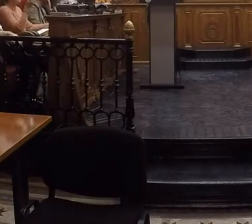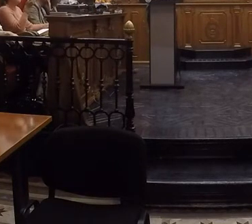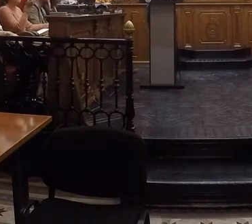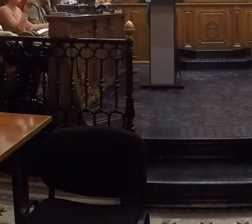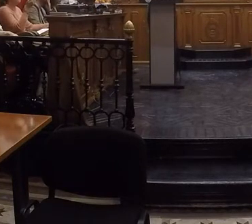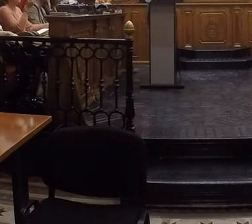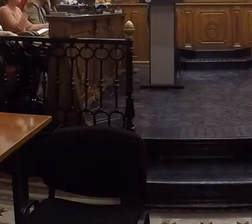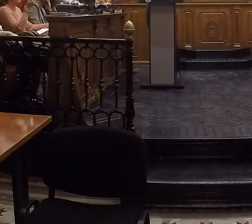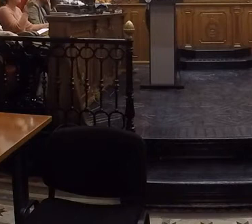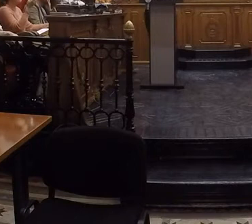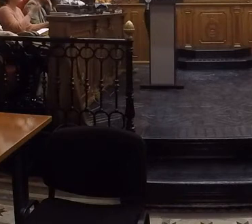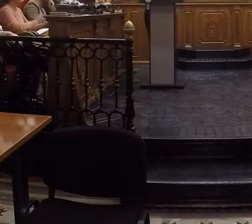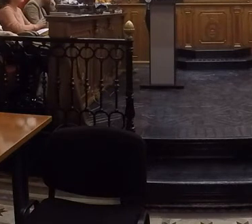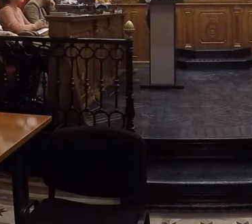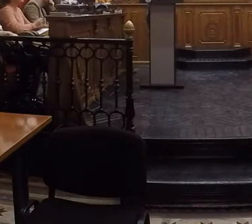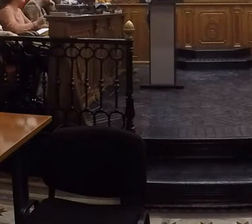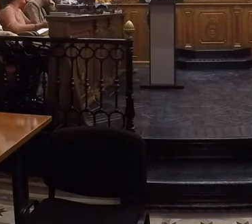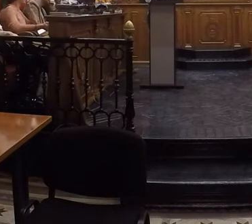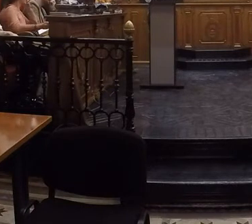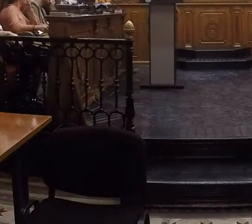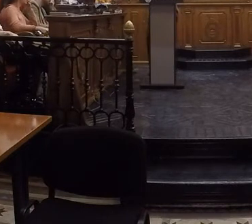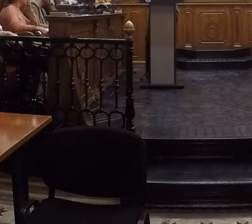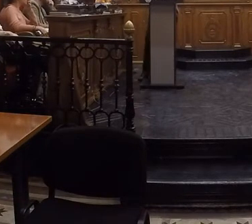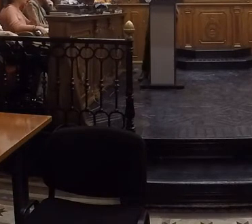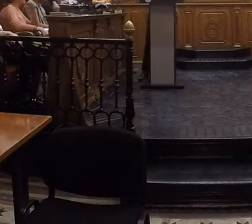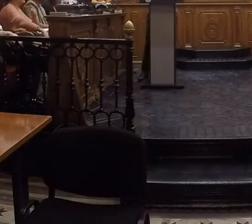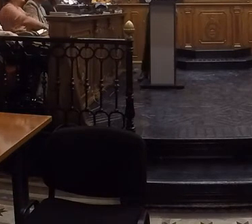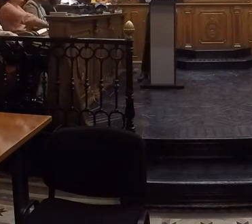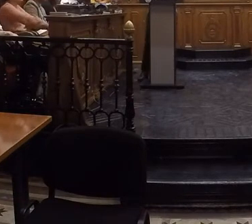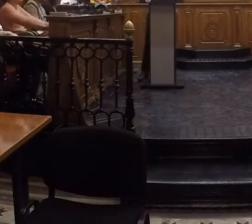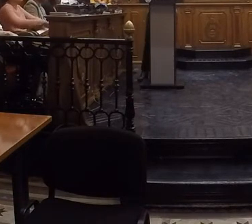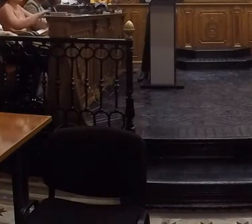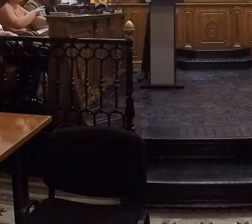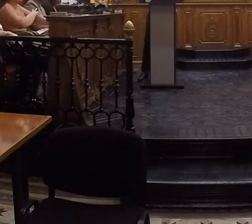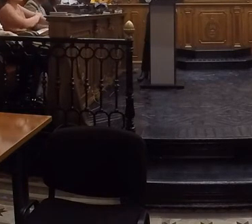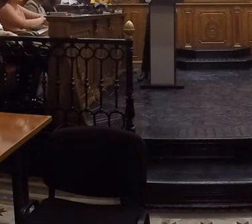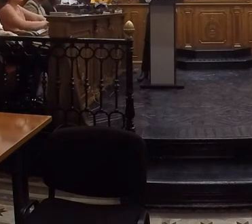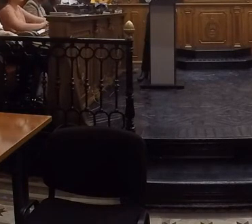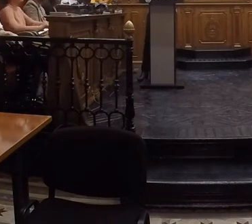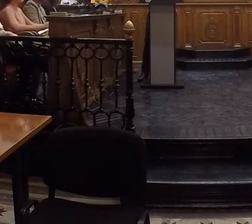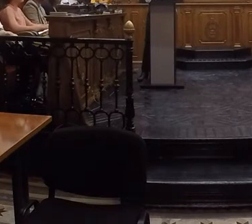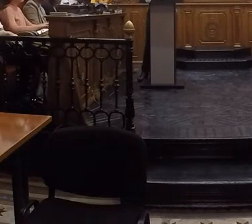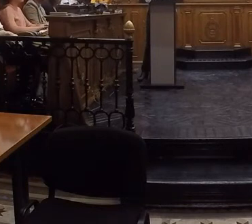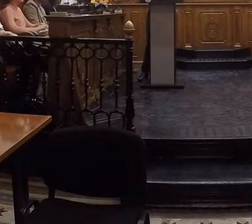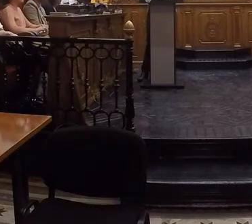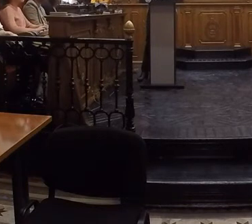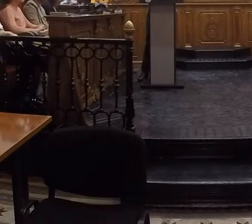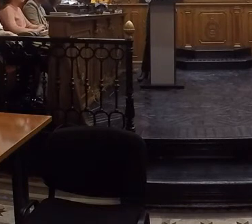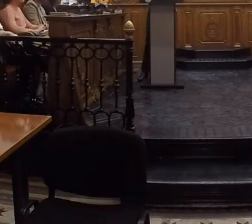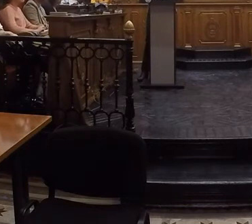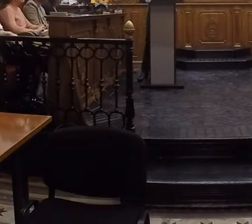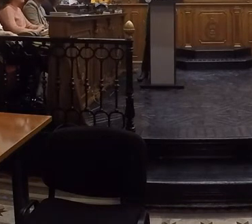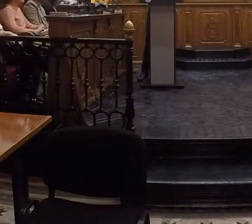sillas. Recordar en este punto que en el Pleno del pasado 24 de octubre se aprobó una bonificación del